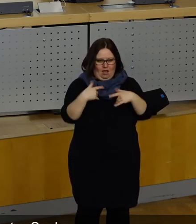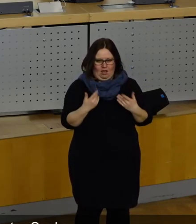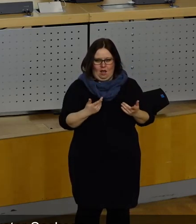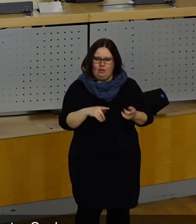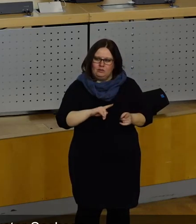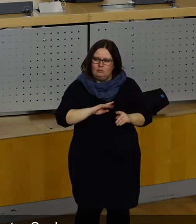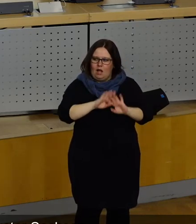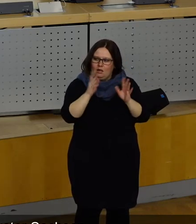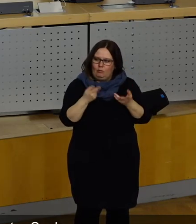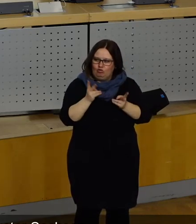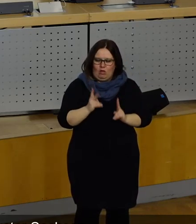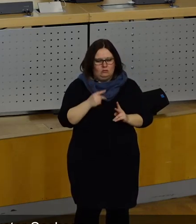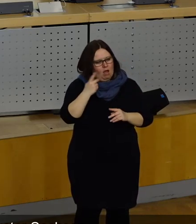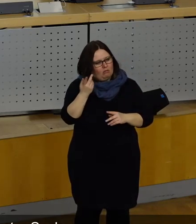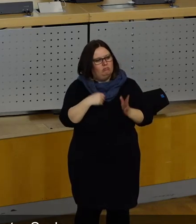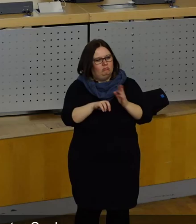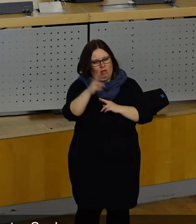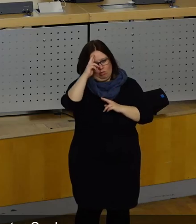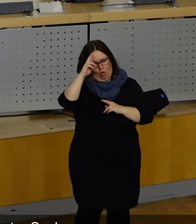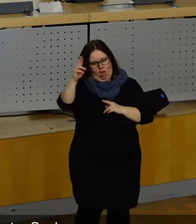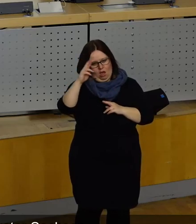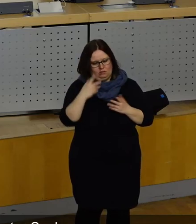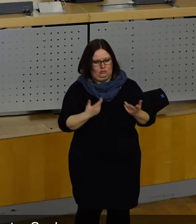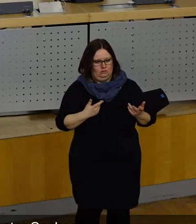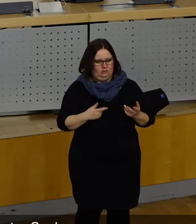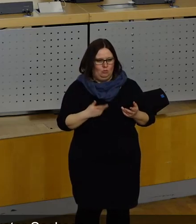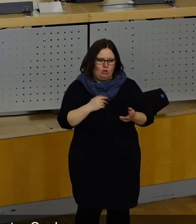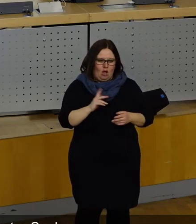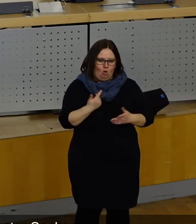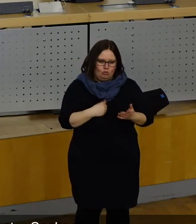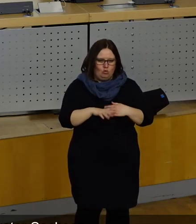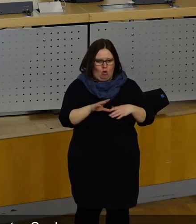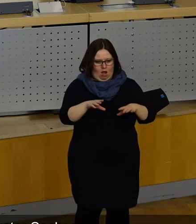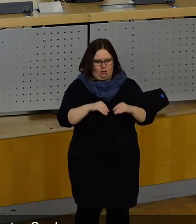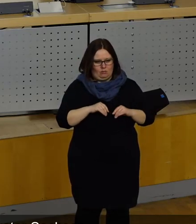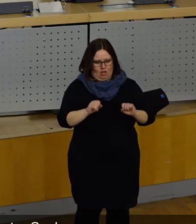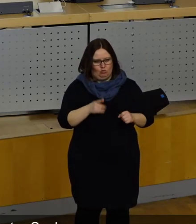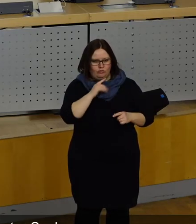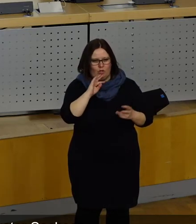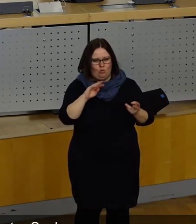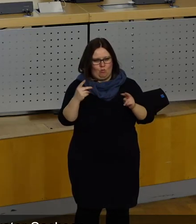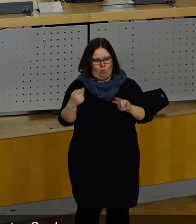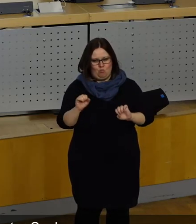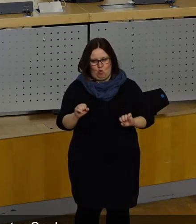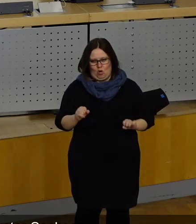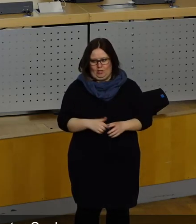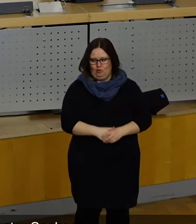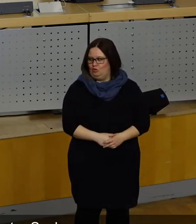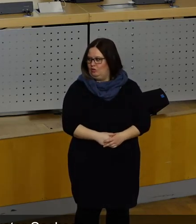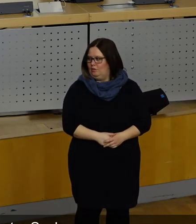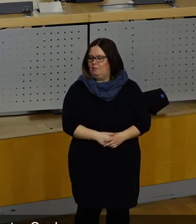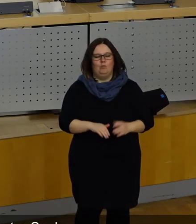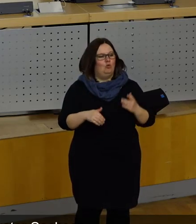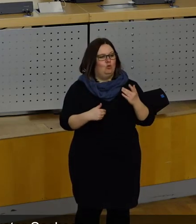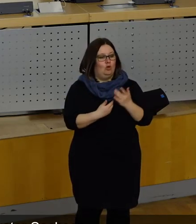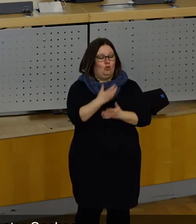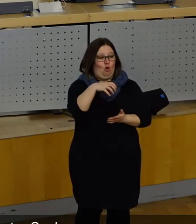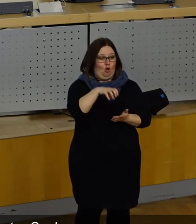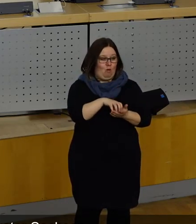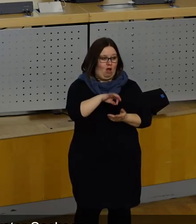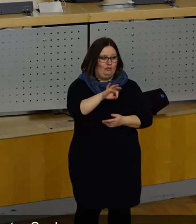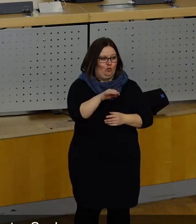denke, die Stadt an sich ist ein tolerantes Wesen und das wird auch bestimmte Dinge einfach auf lange Sicht verkraften. Der Neumarkt als Kulisse